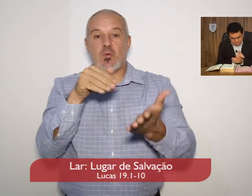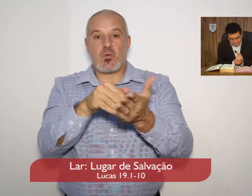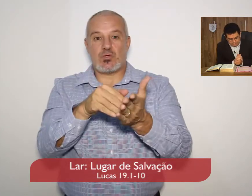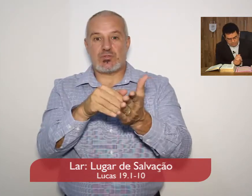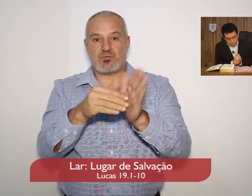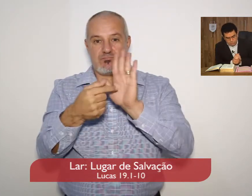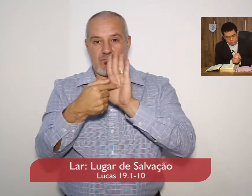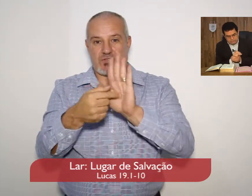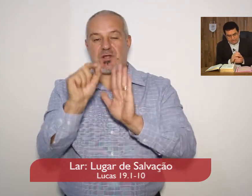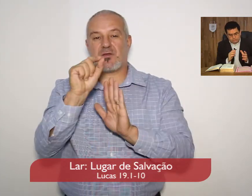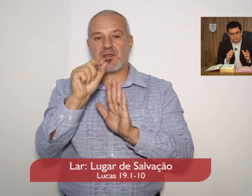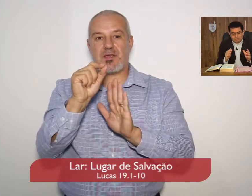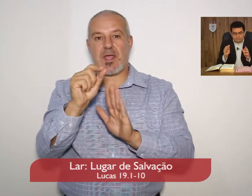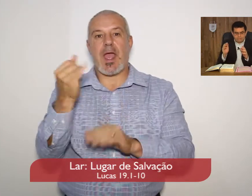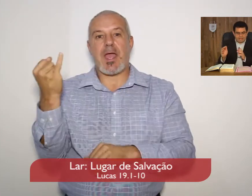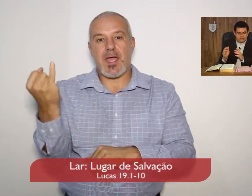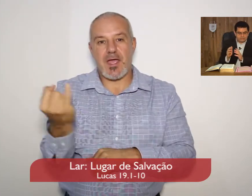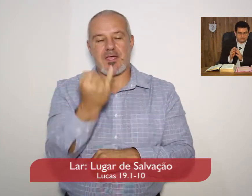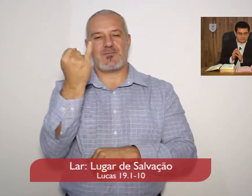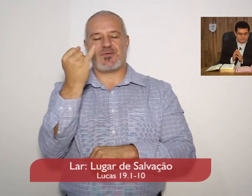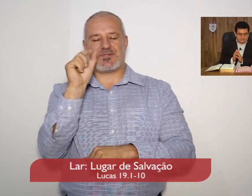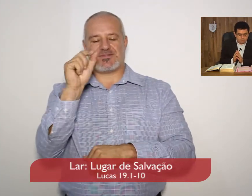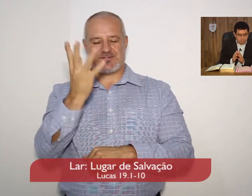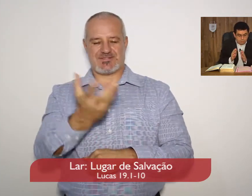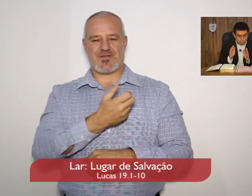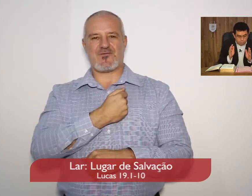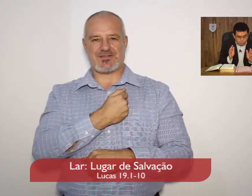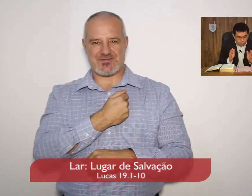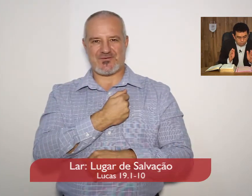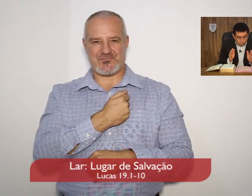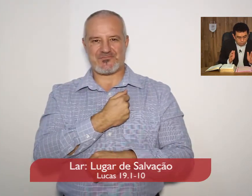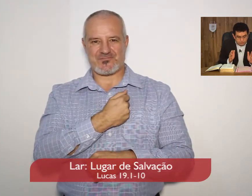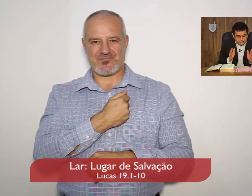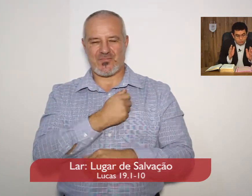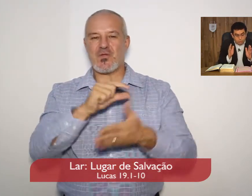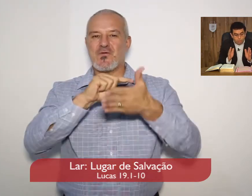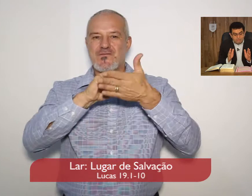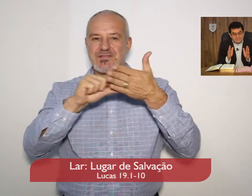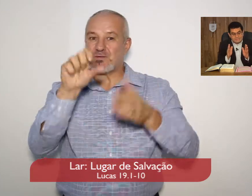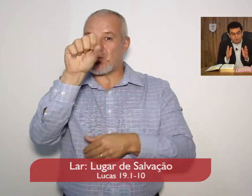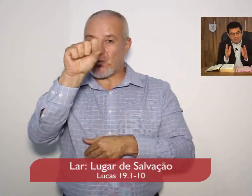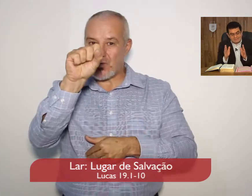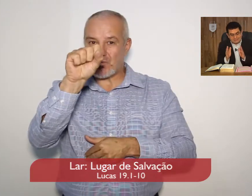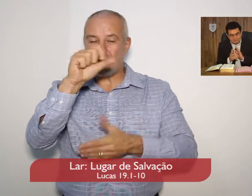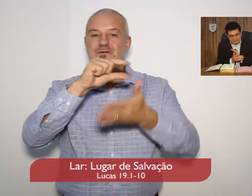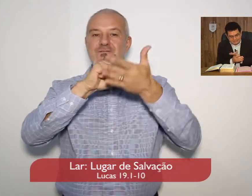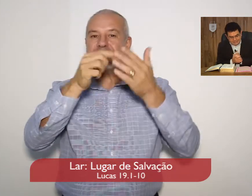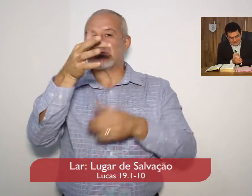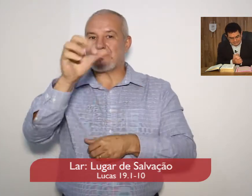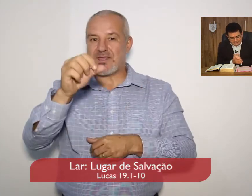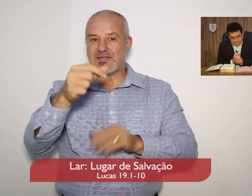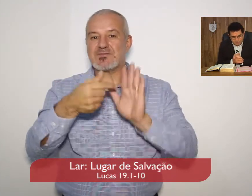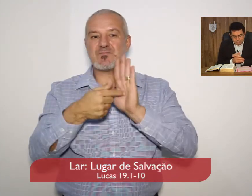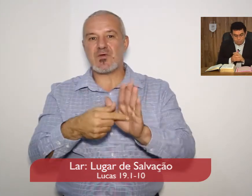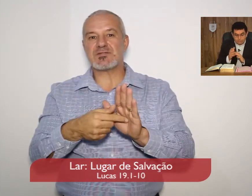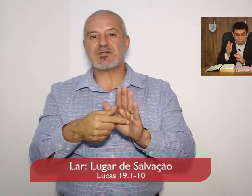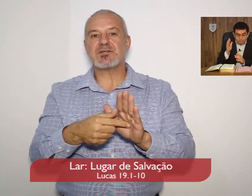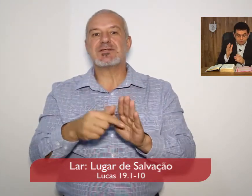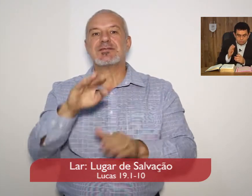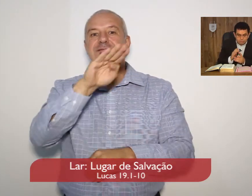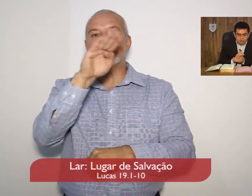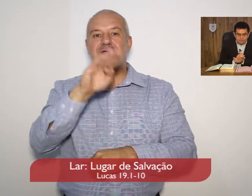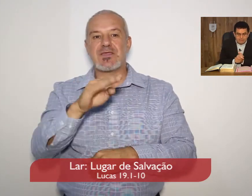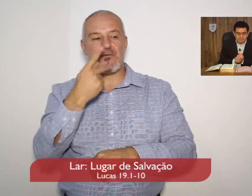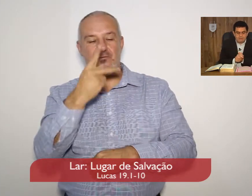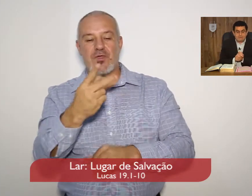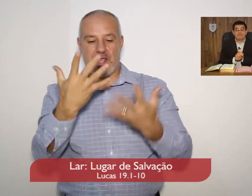da salvação. Os versos 8 e 10 nos diz: hoje houve salvação nesta casa, porque o